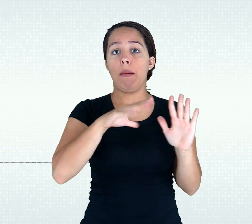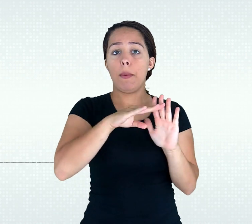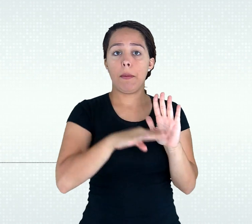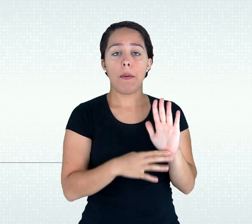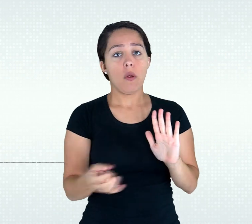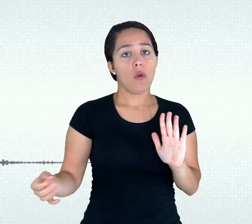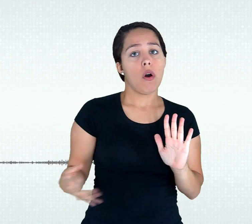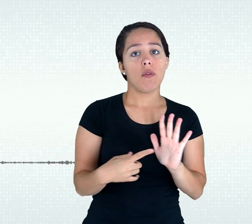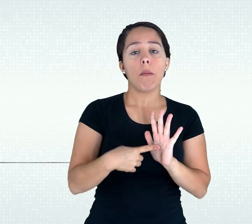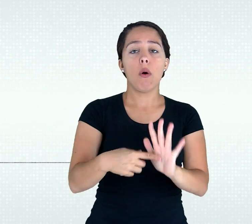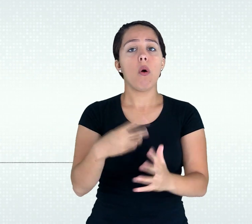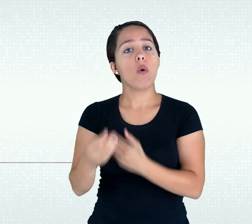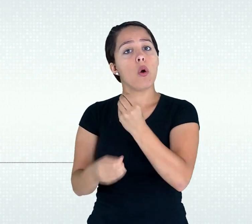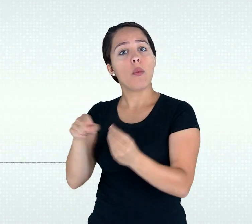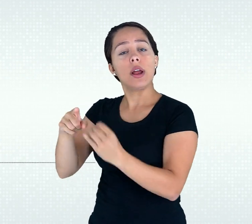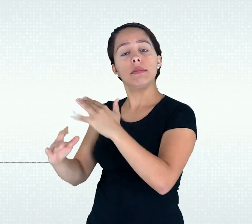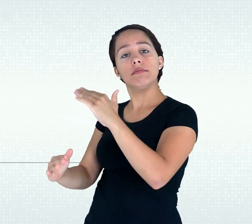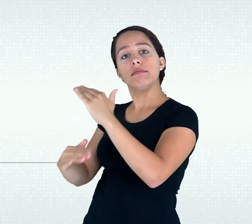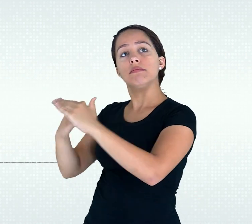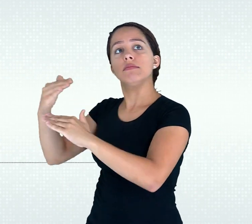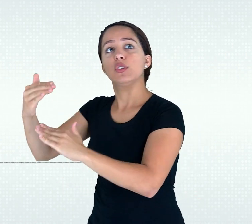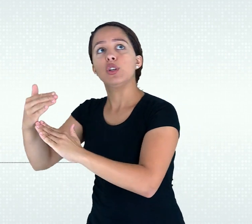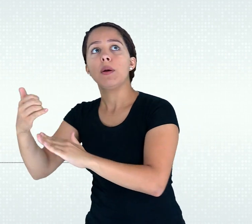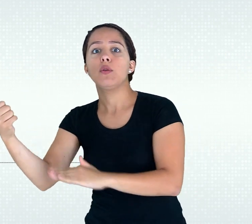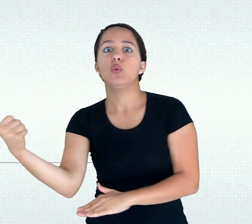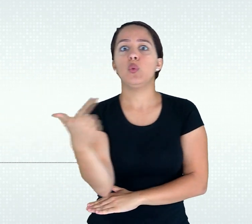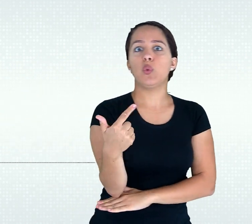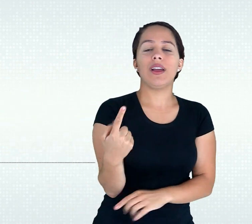de avaliação fecha aspas